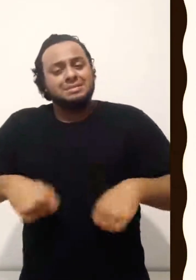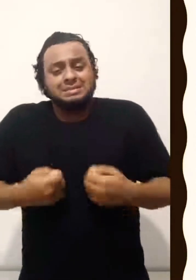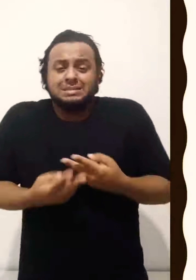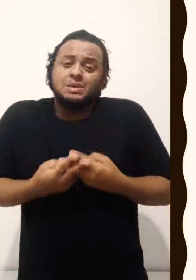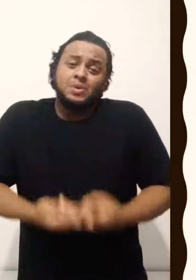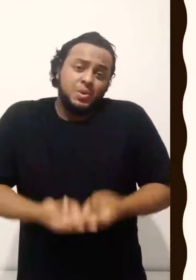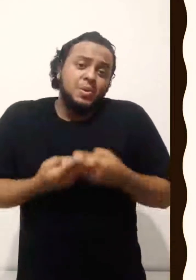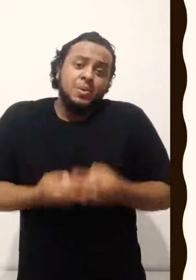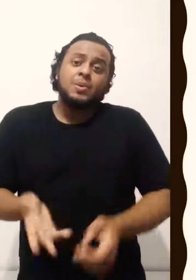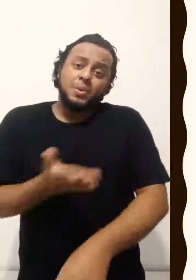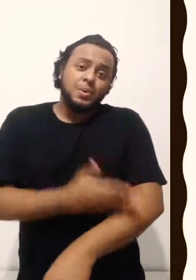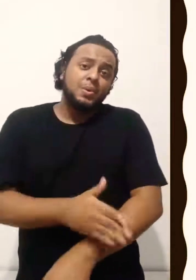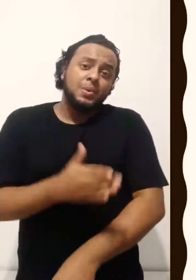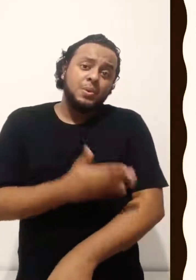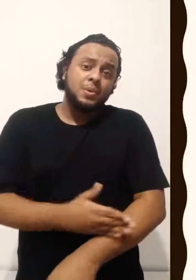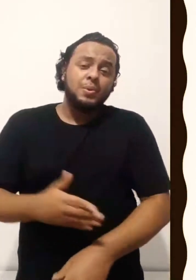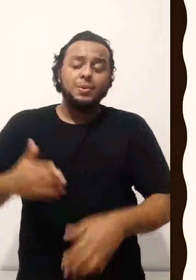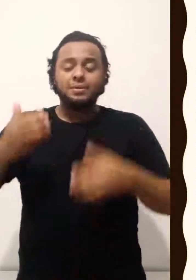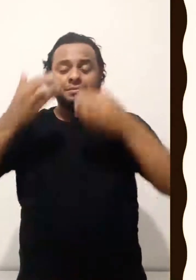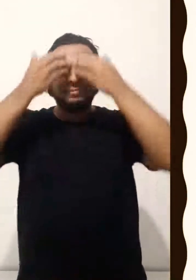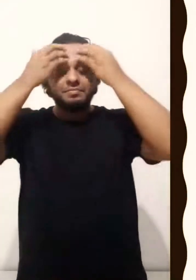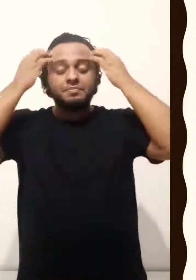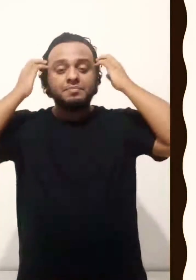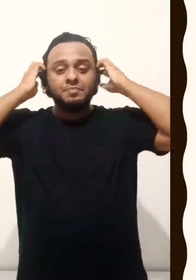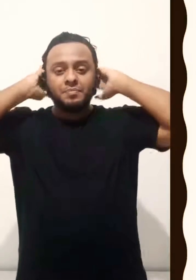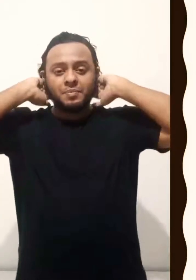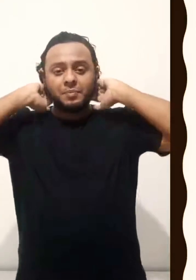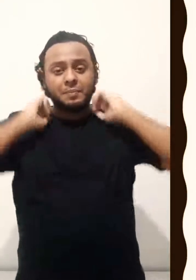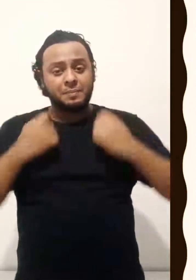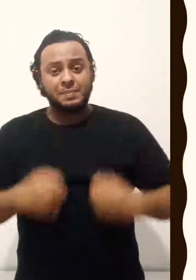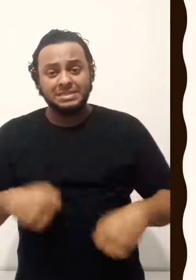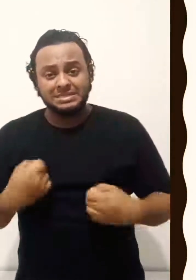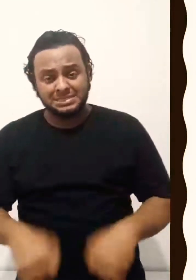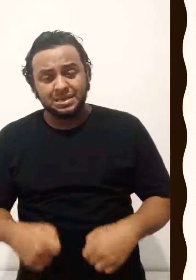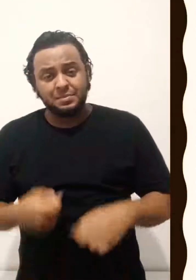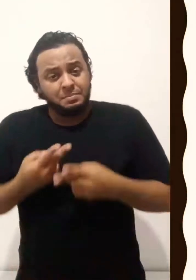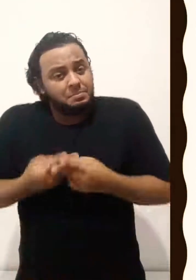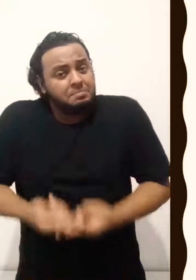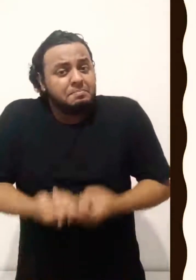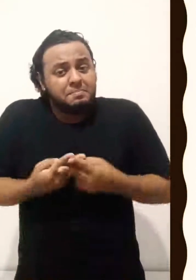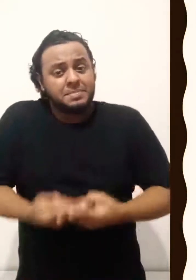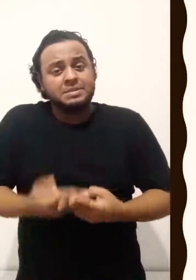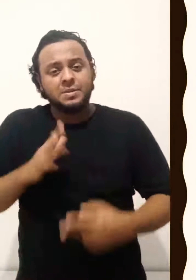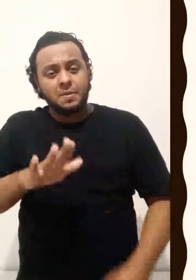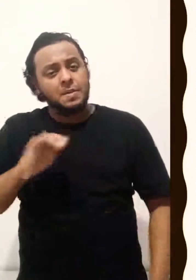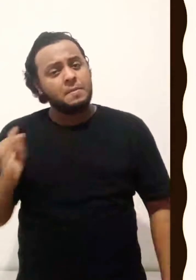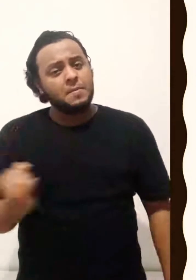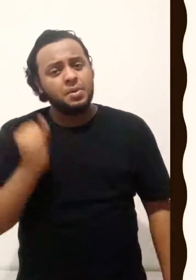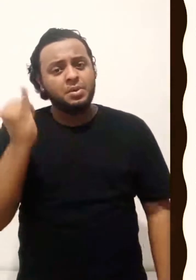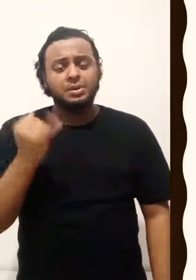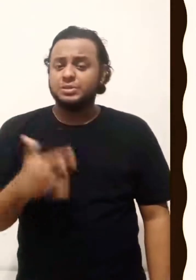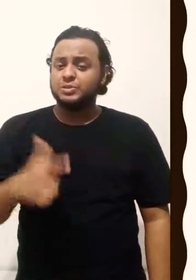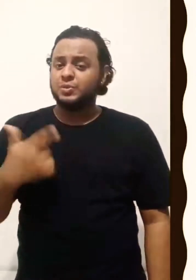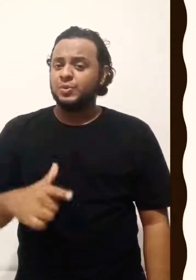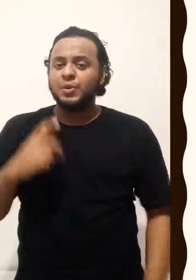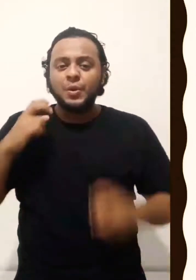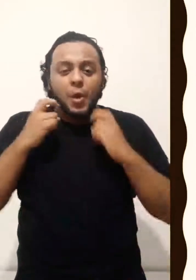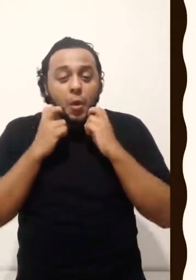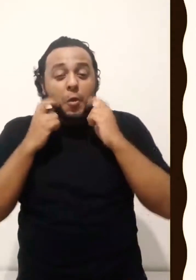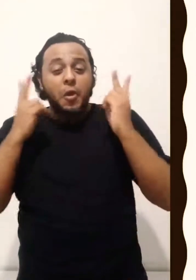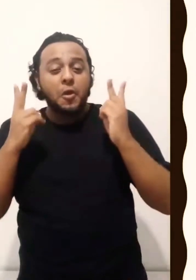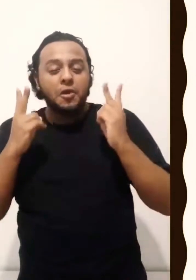também exercitar uma paciência, né? Você vai precisar exercitar a sua paciência, mas é importante que você não